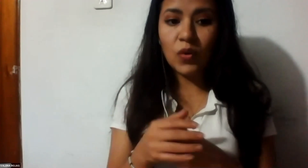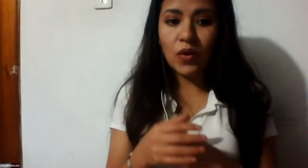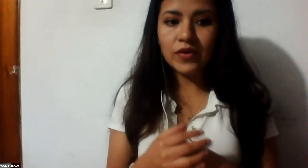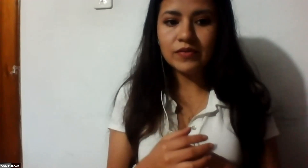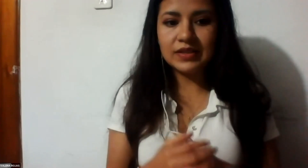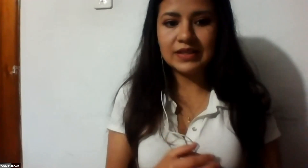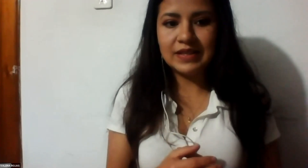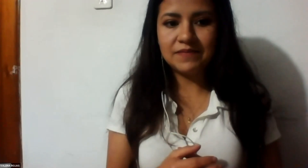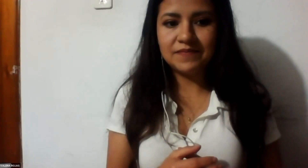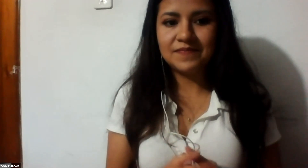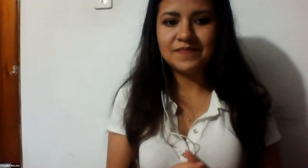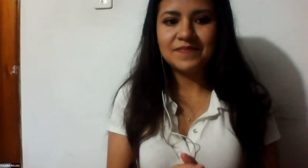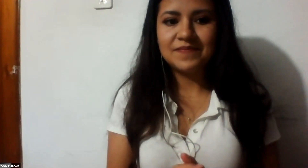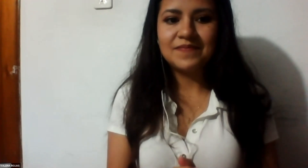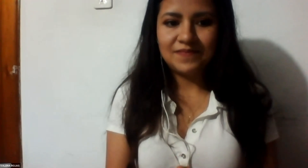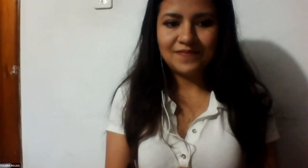Aquí en Ecuador es así.